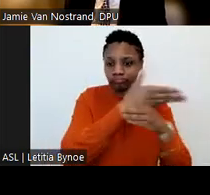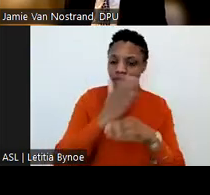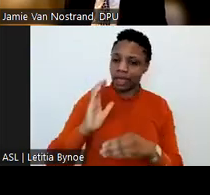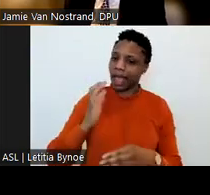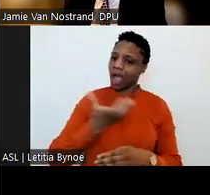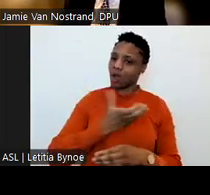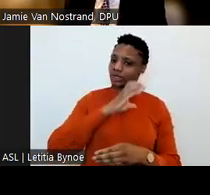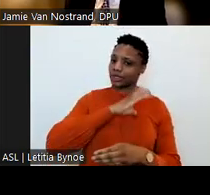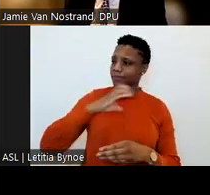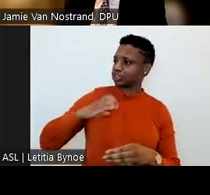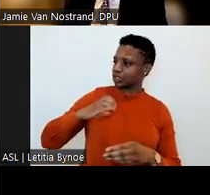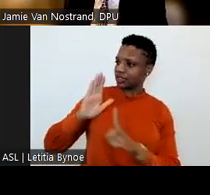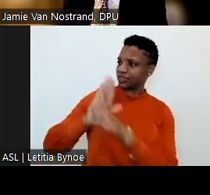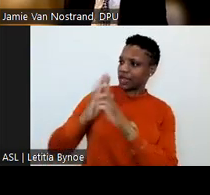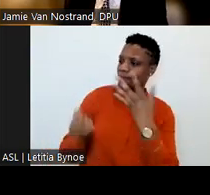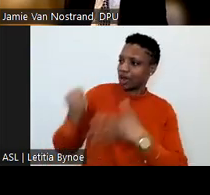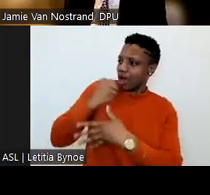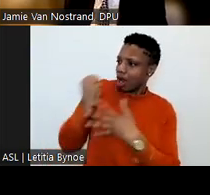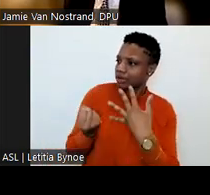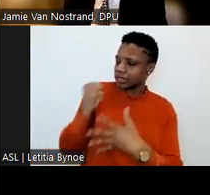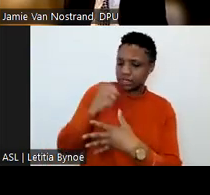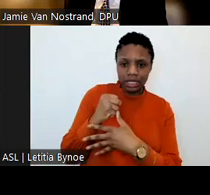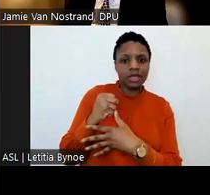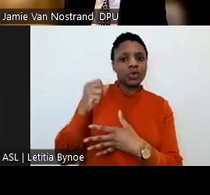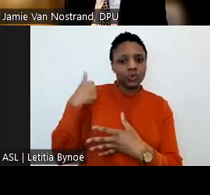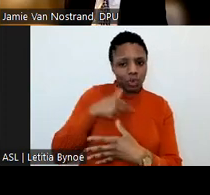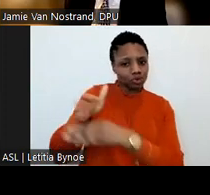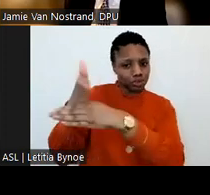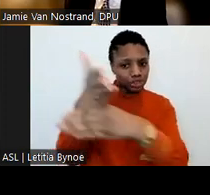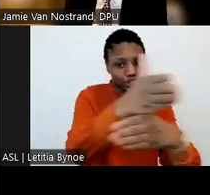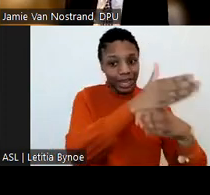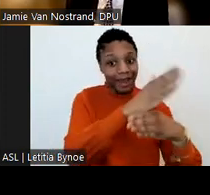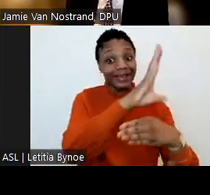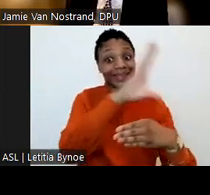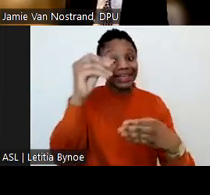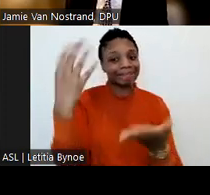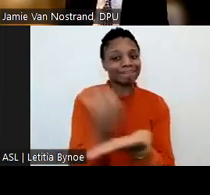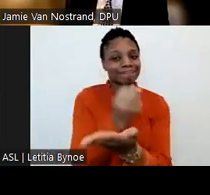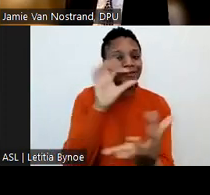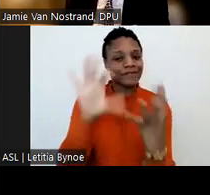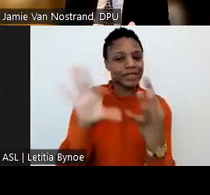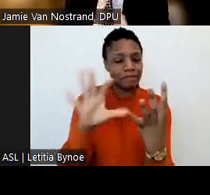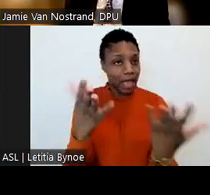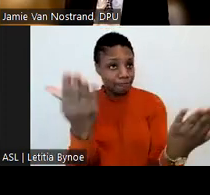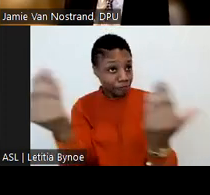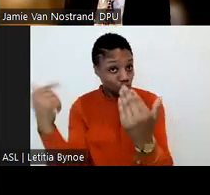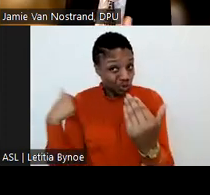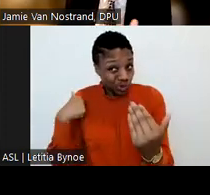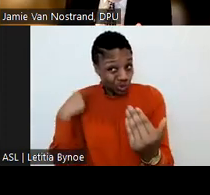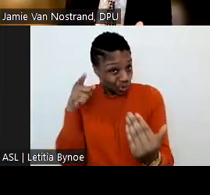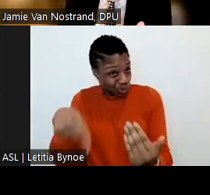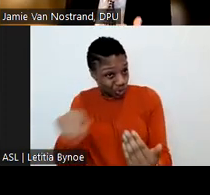para compartir las prioridades de la comisión eh para que el público